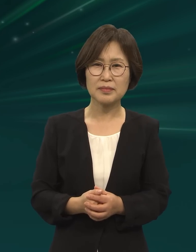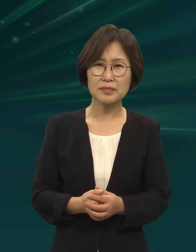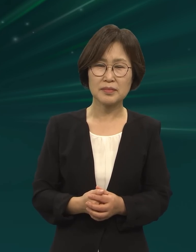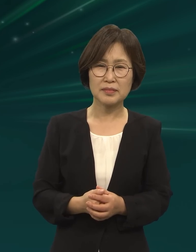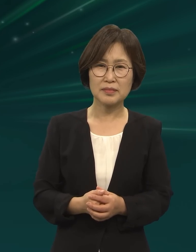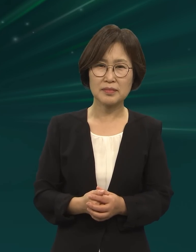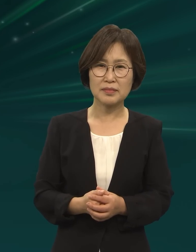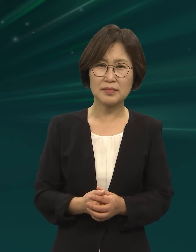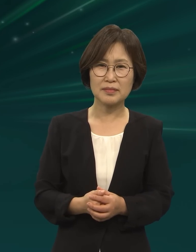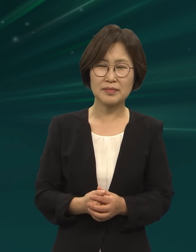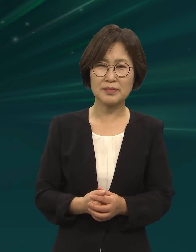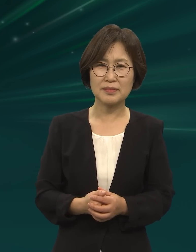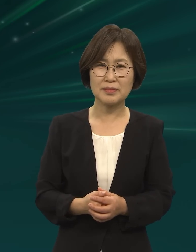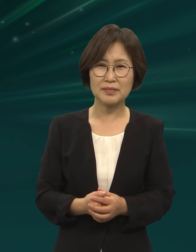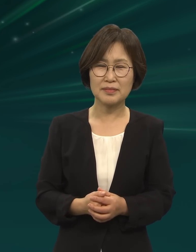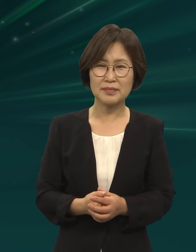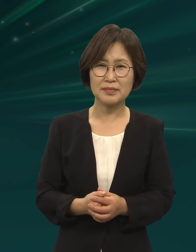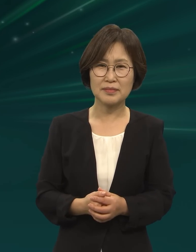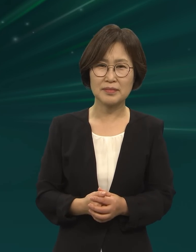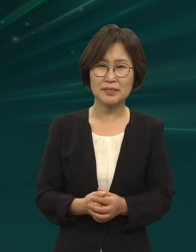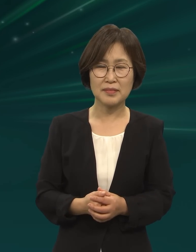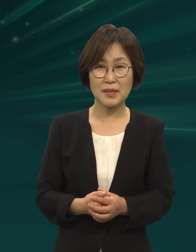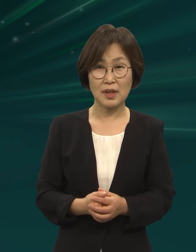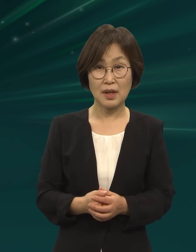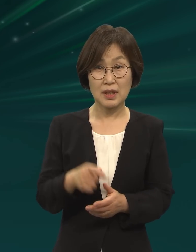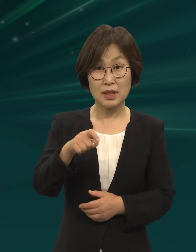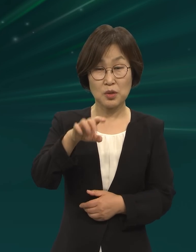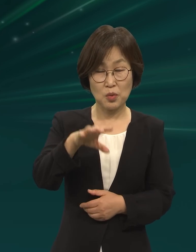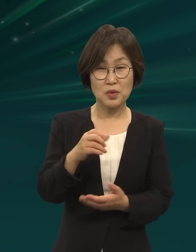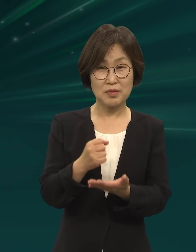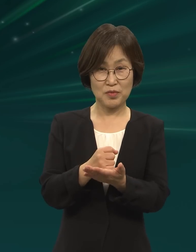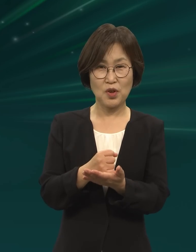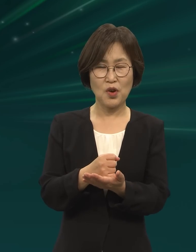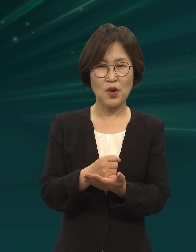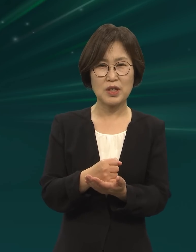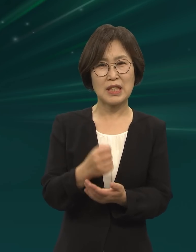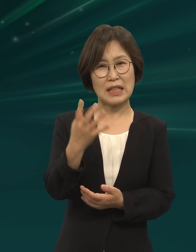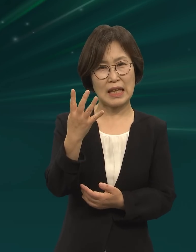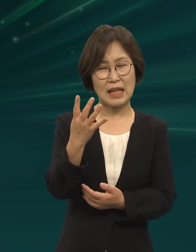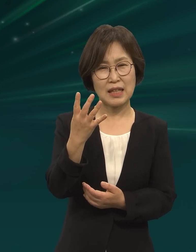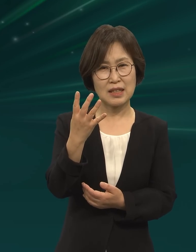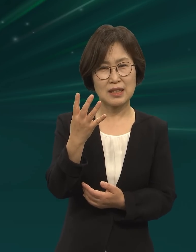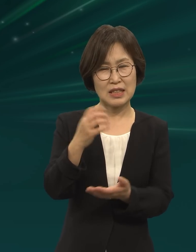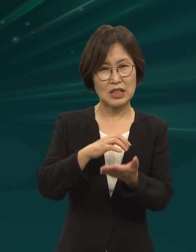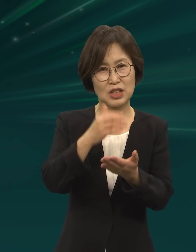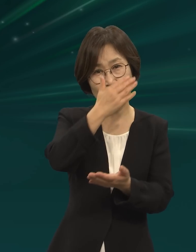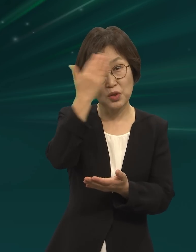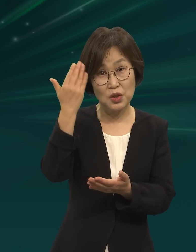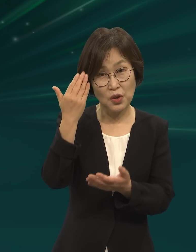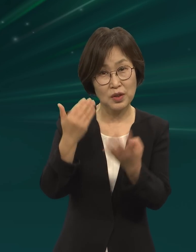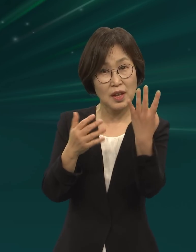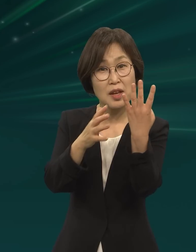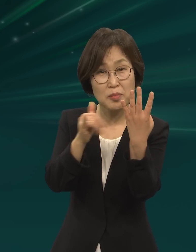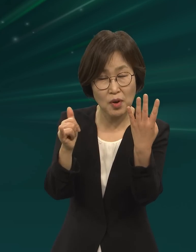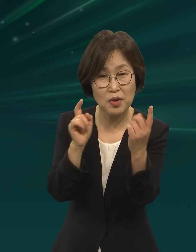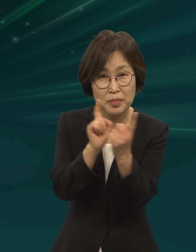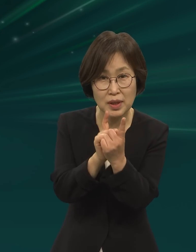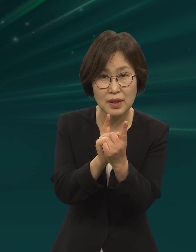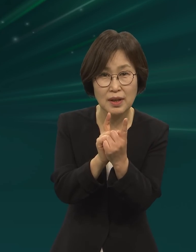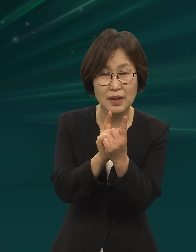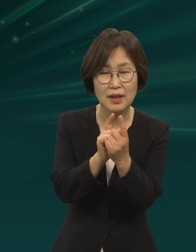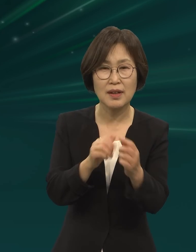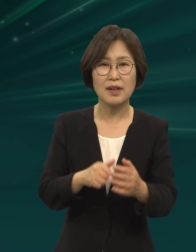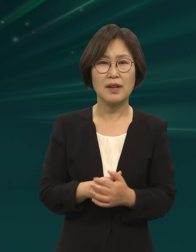가서 이제 우리 4명의 청년들을 만났습니다. 그때 코로나 기간이라서 딱